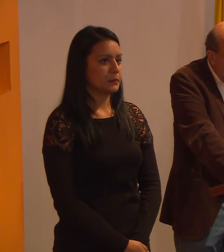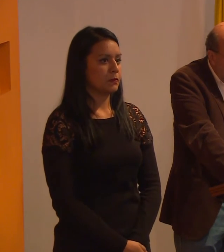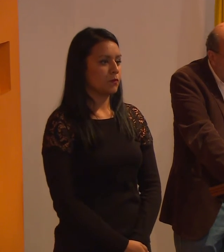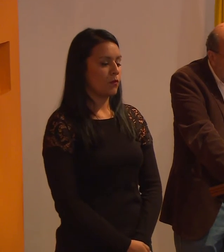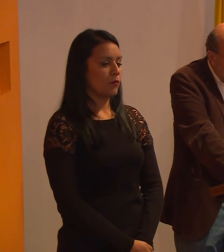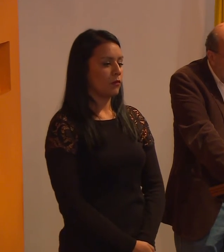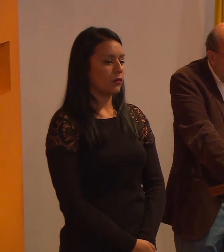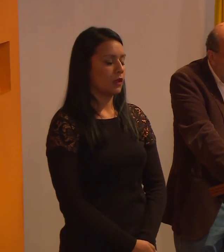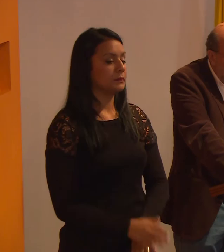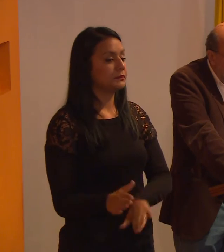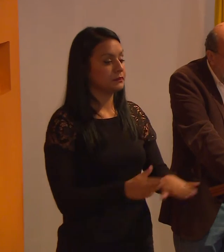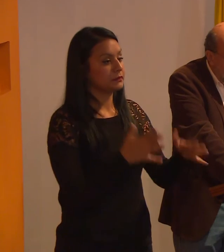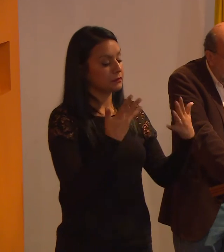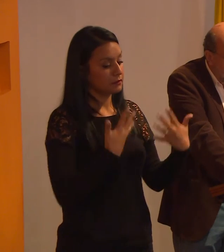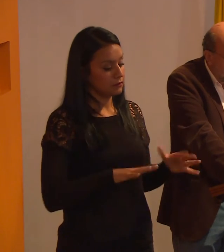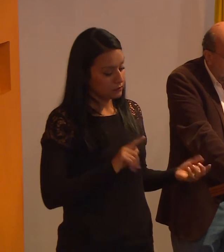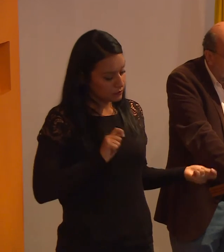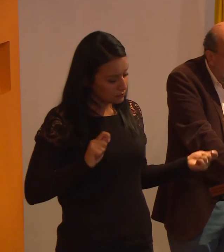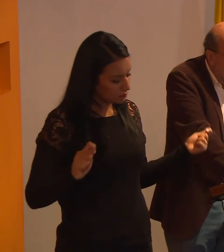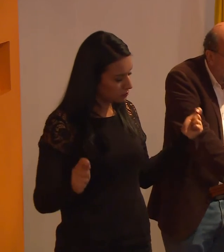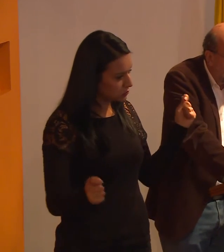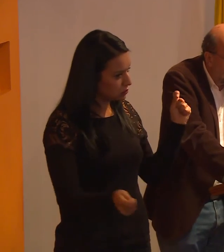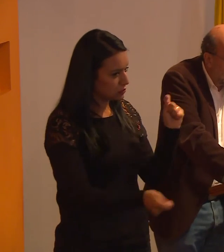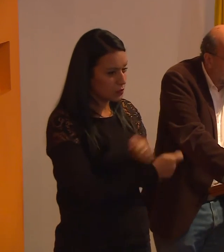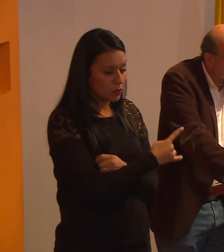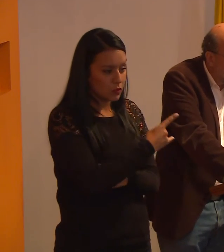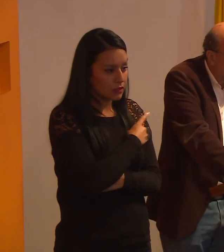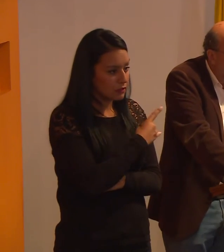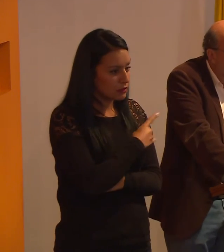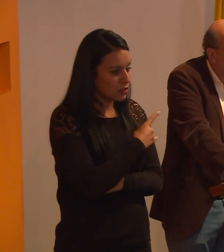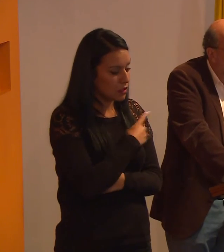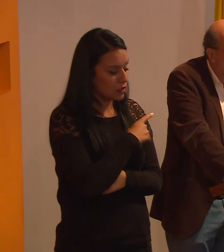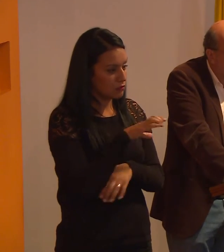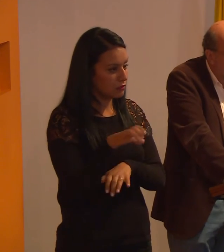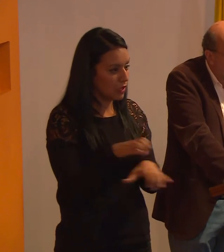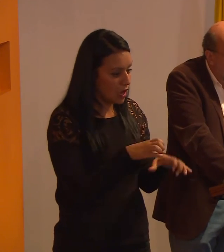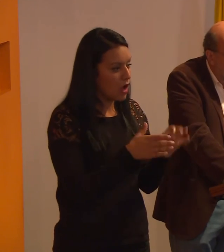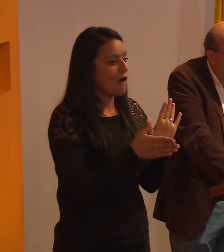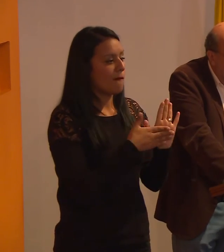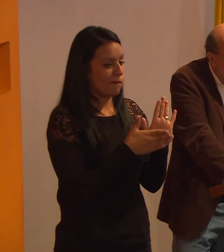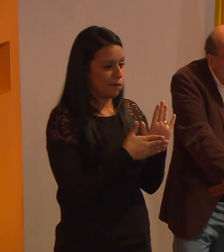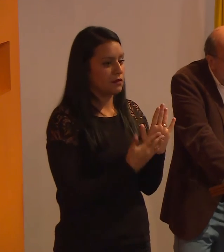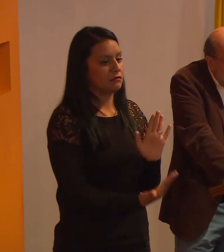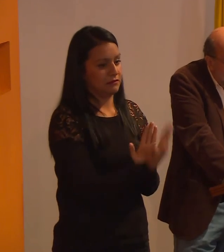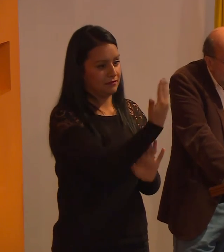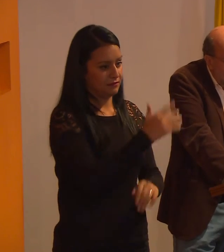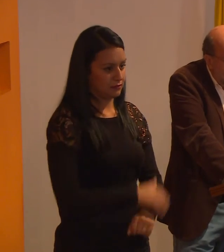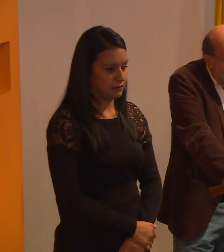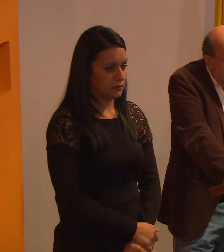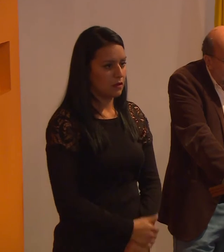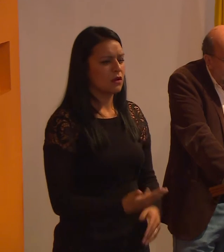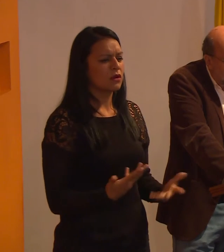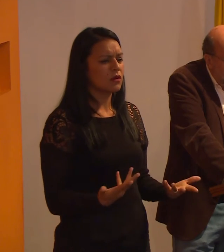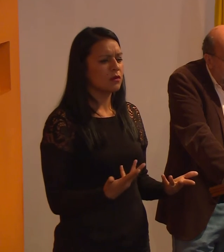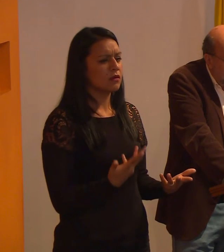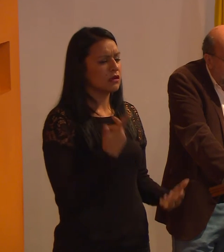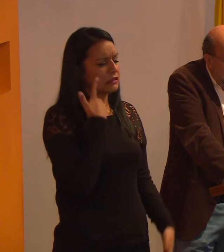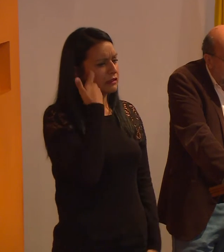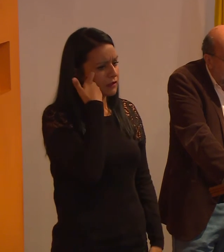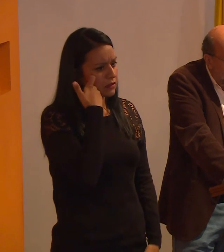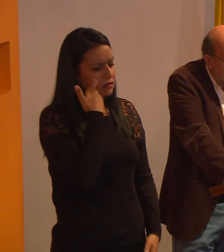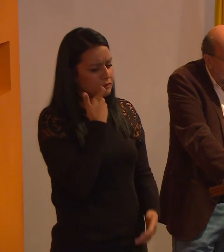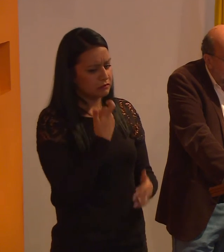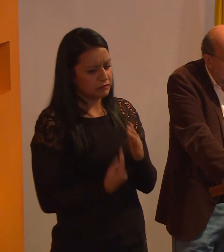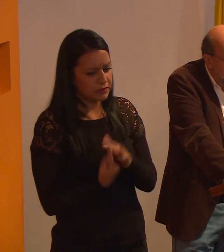Finalmente, la transformación de la universidad como frente de acción se justifica tanto por los desafíos